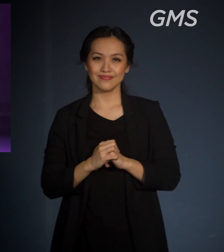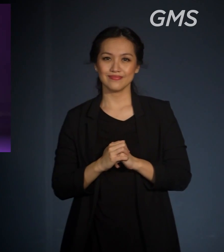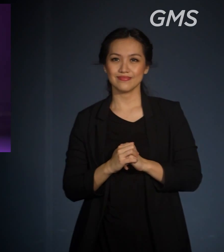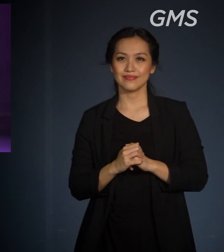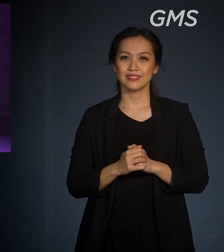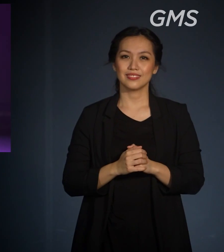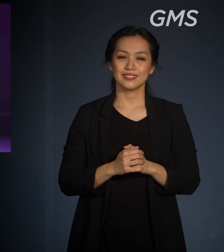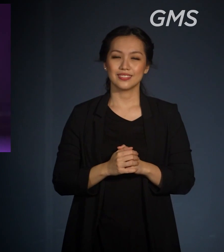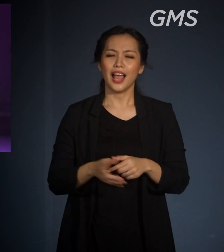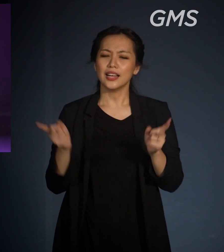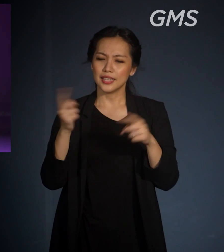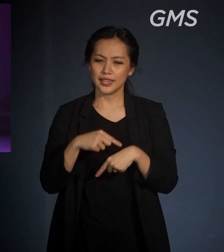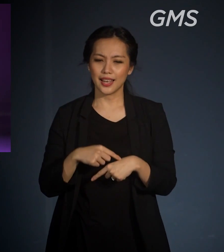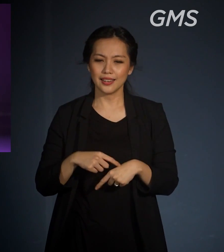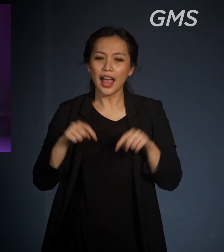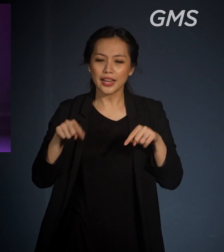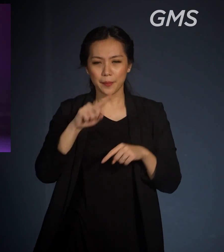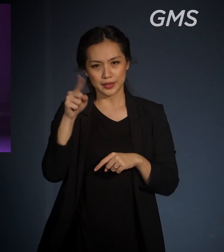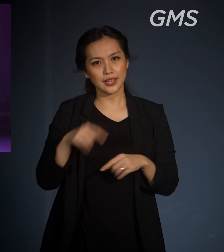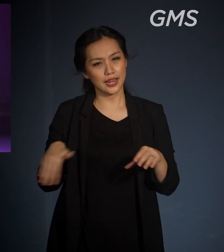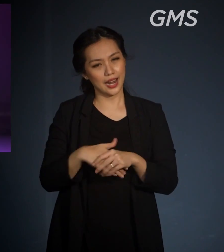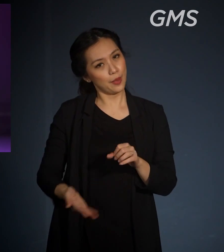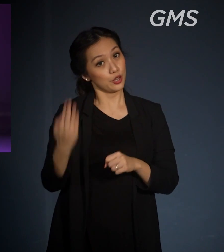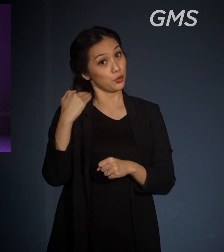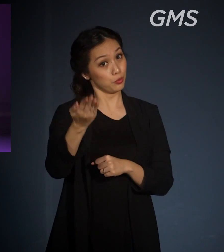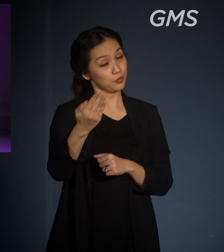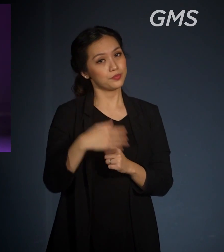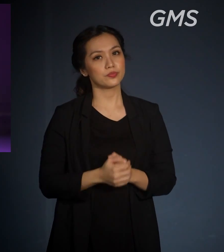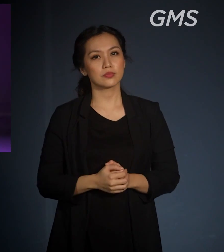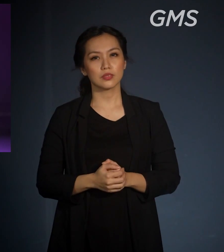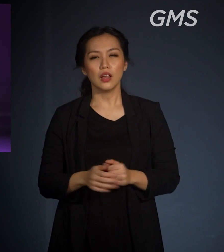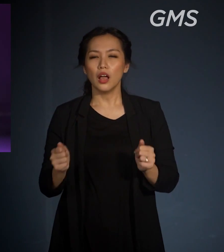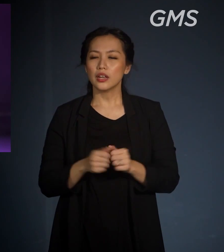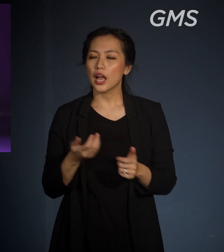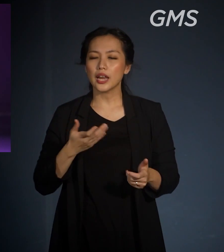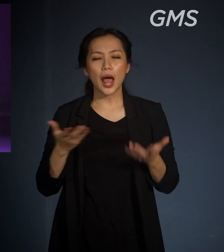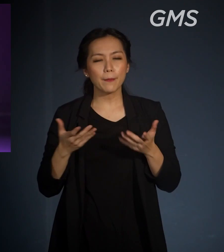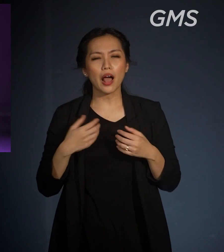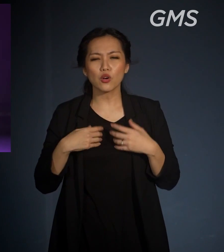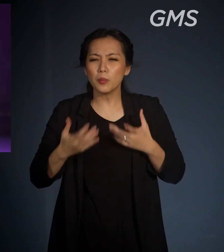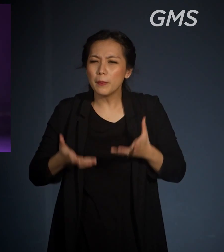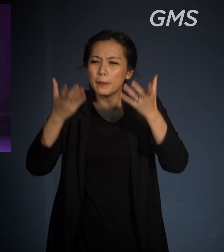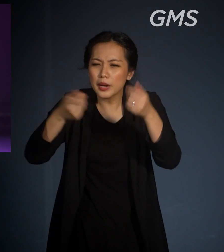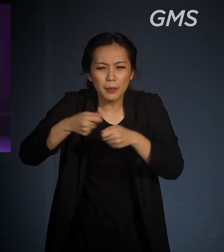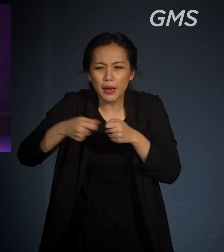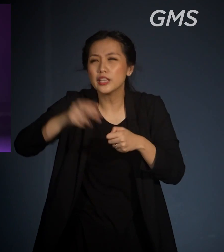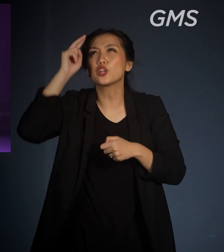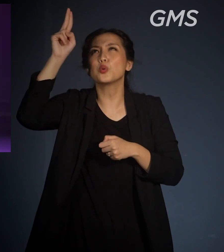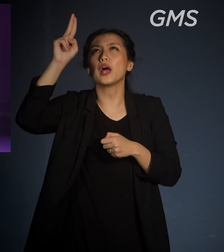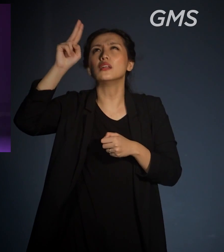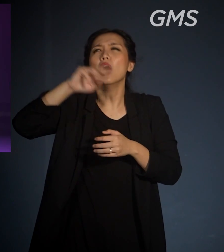Jadikan ini pertanyaan dalam hidup Anda. Dengan apa harus kubalas semua kebaikan